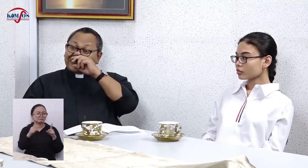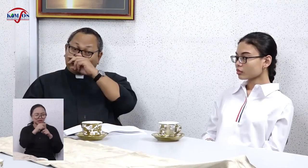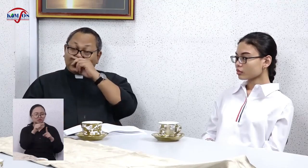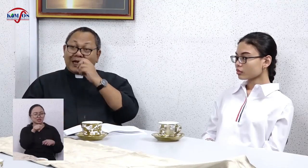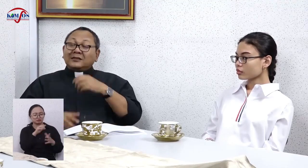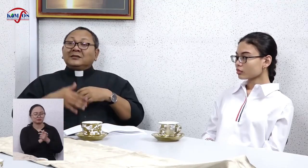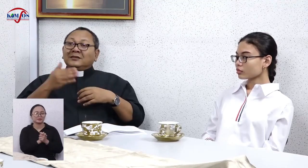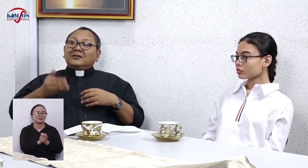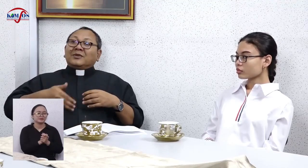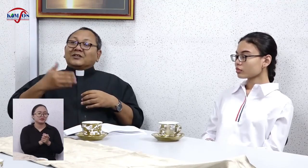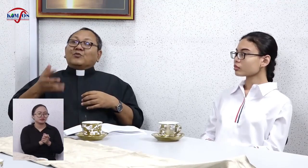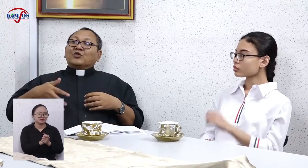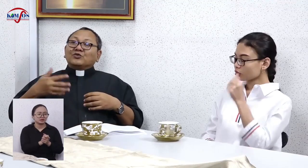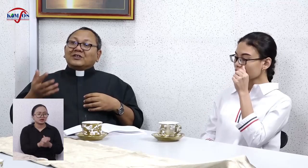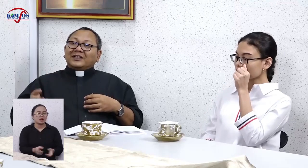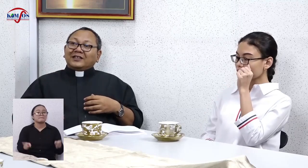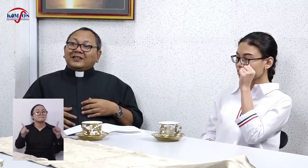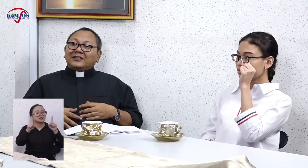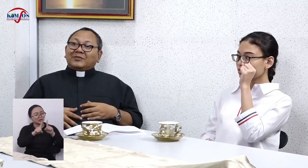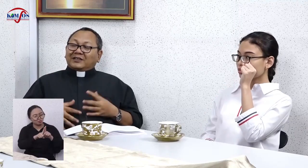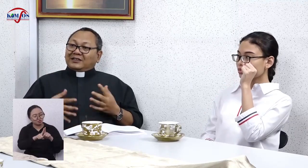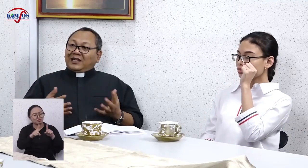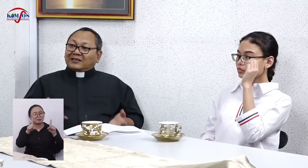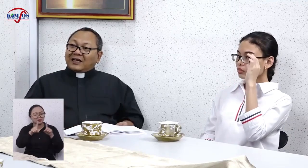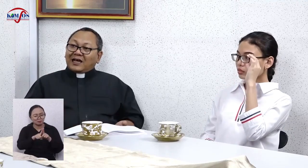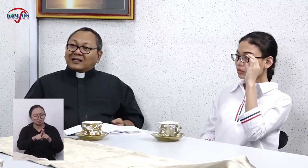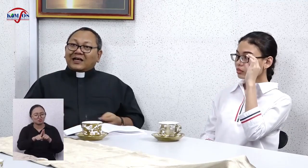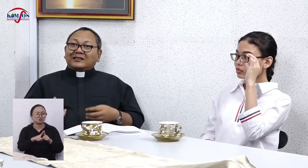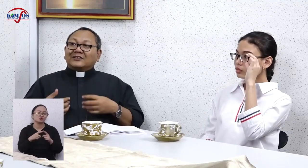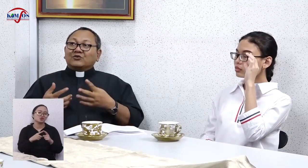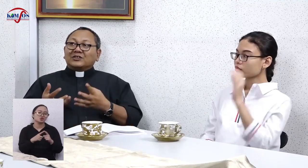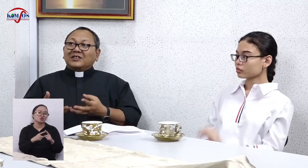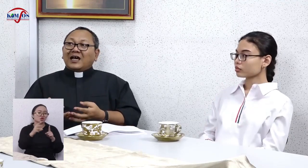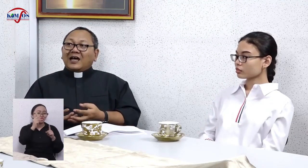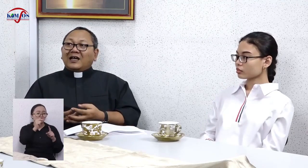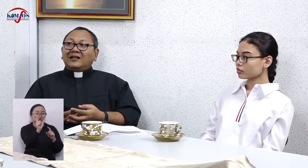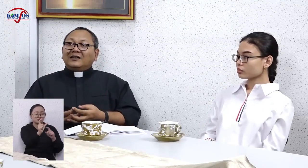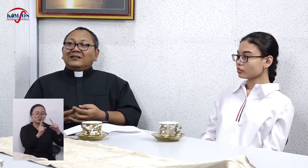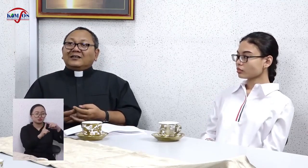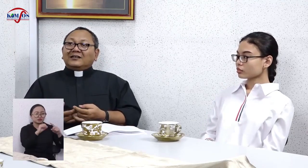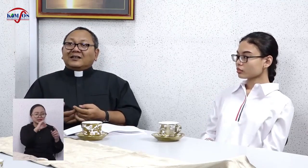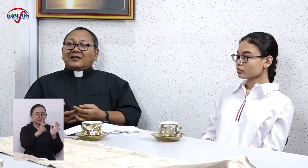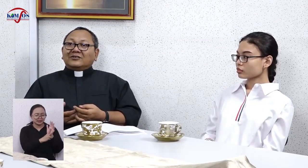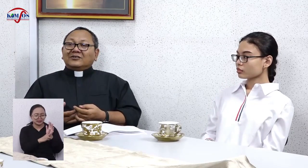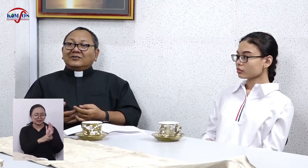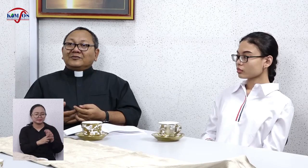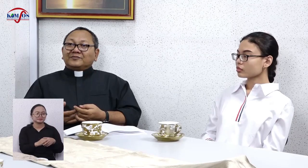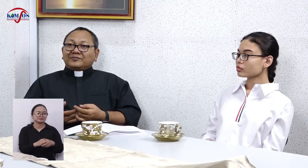komunitas itu yang bertemu Routine berkegiatan Karya Sosial lalu